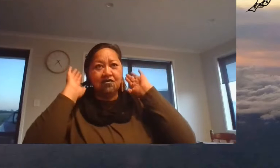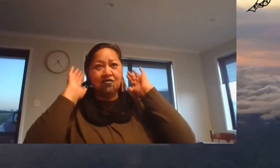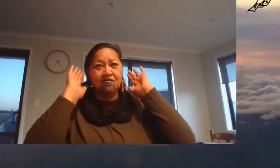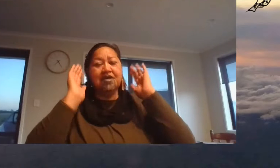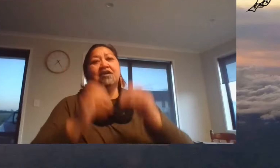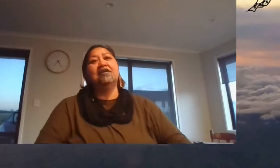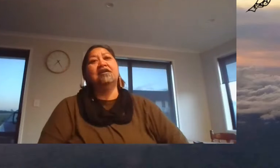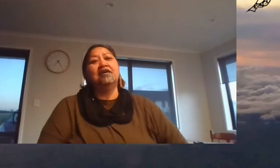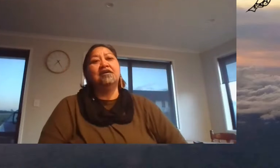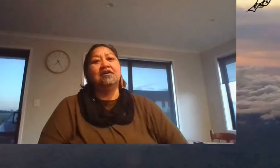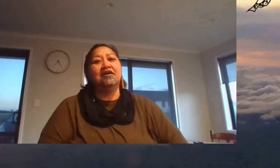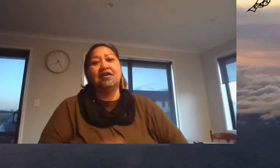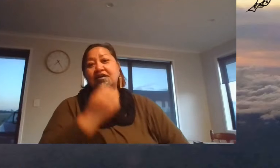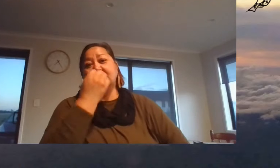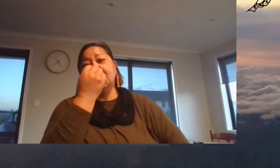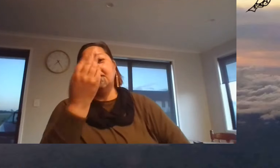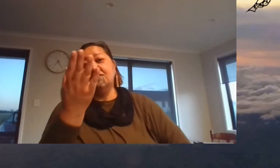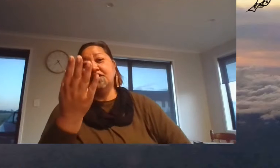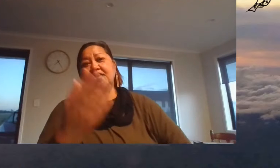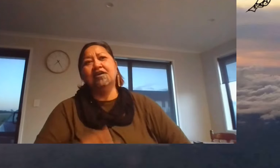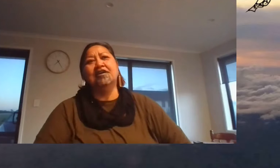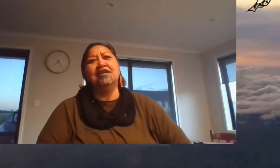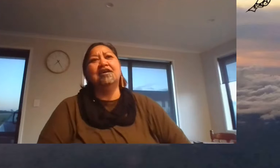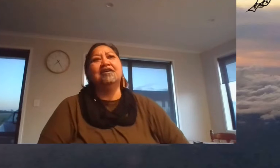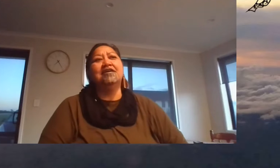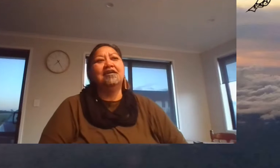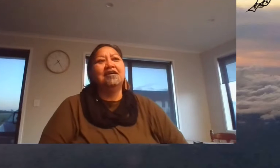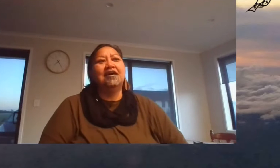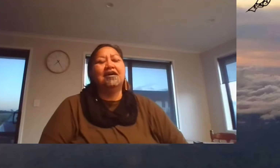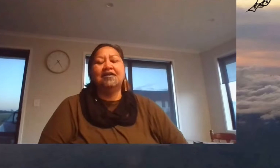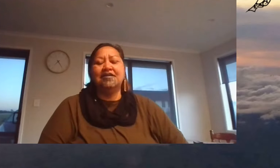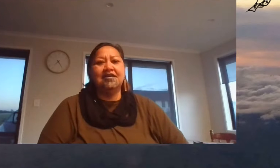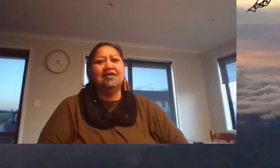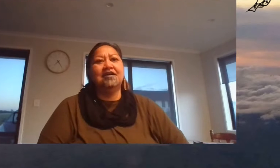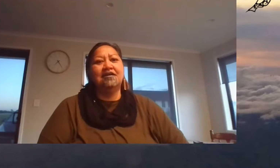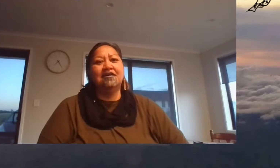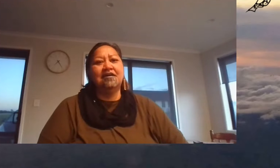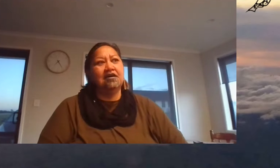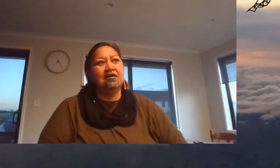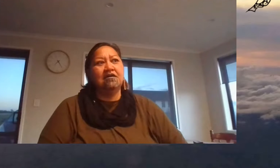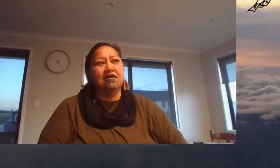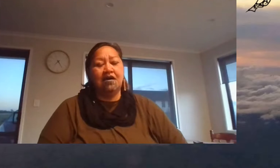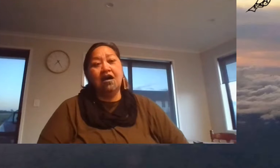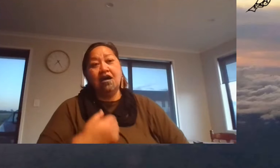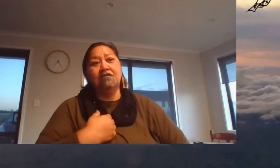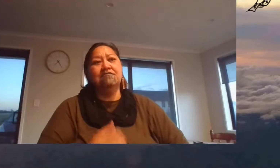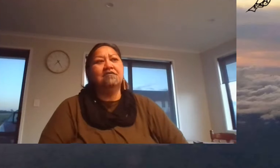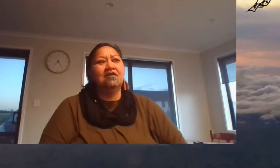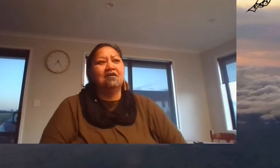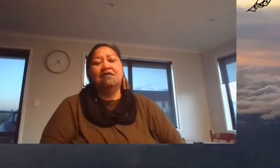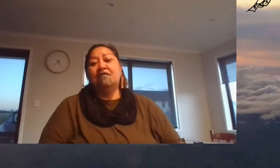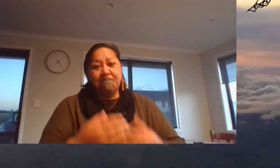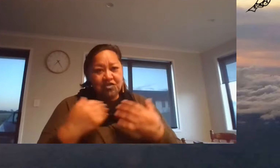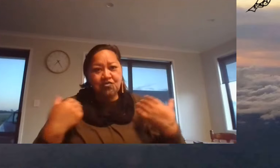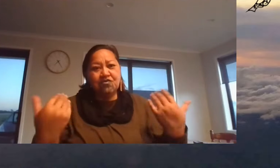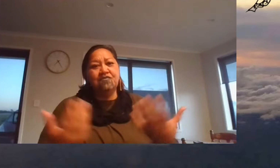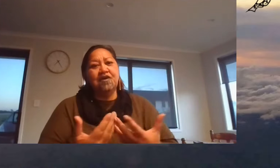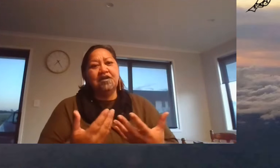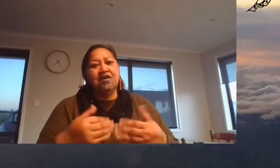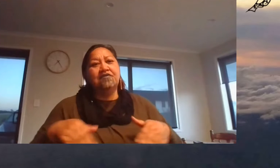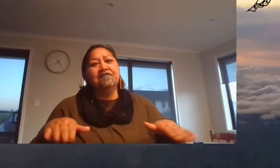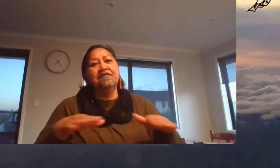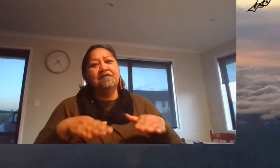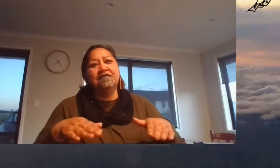e whakarongo mai ana, rā ki te reo irirangi nei, nei rā ahau me